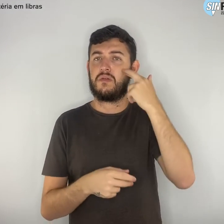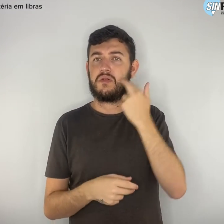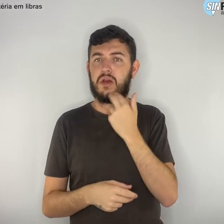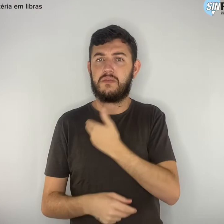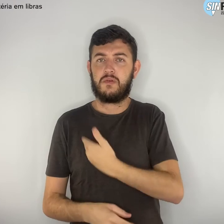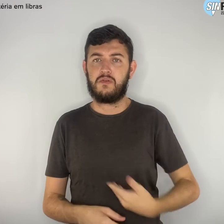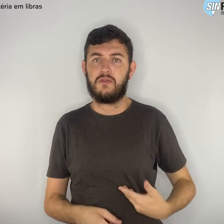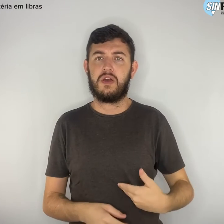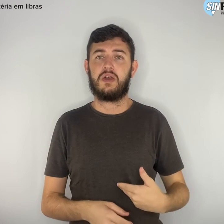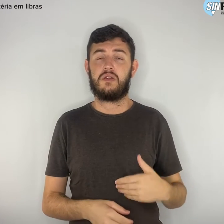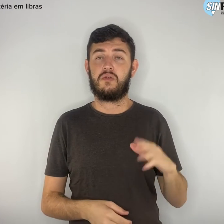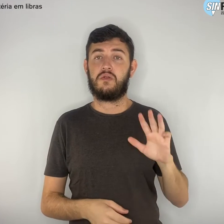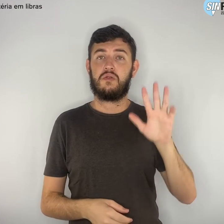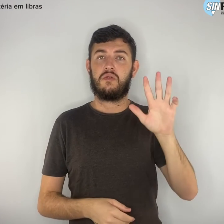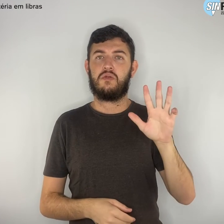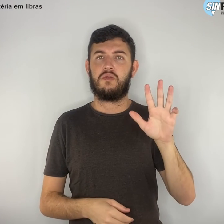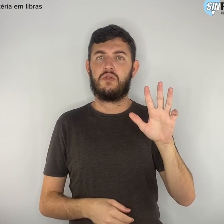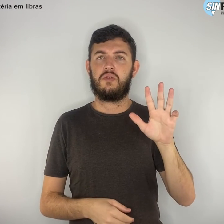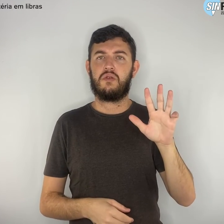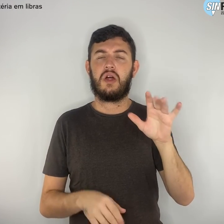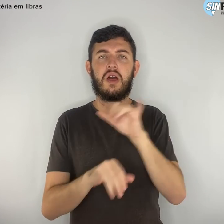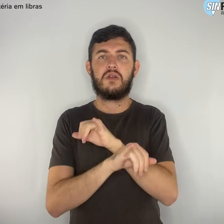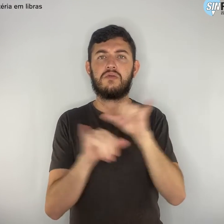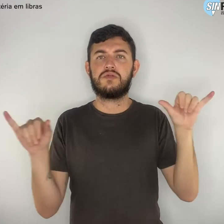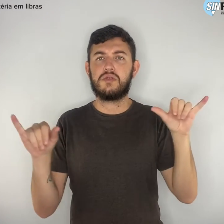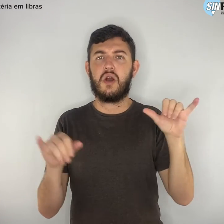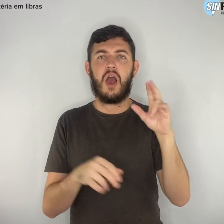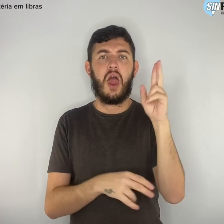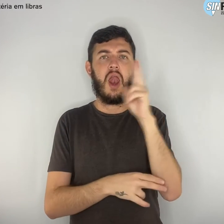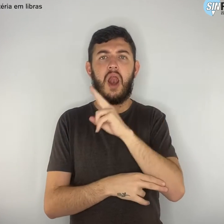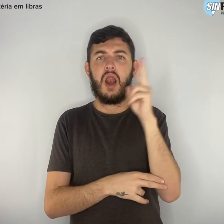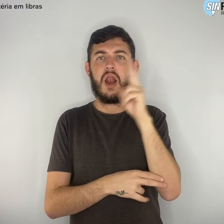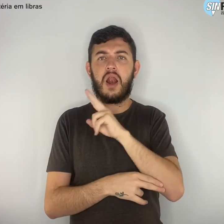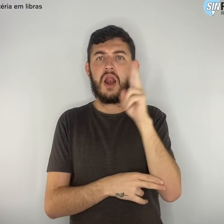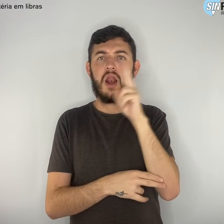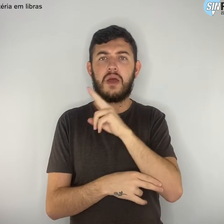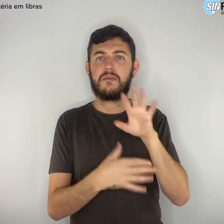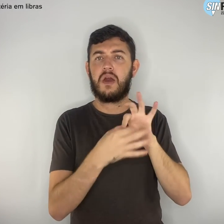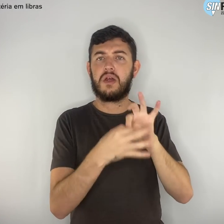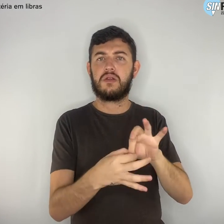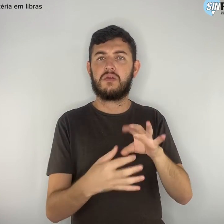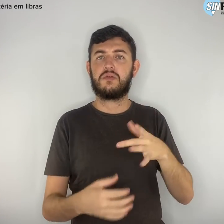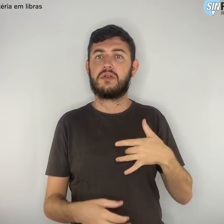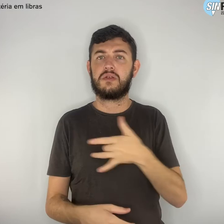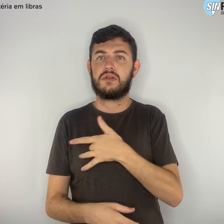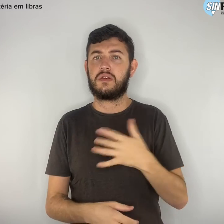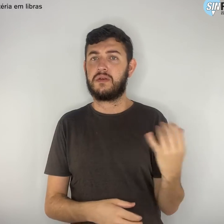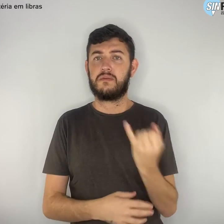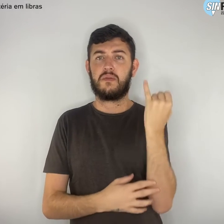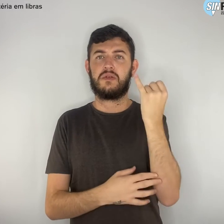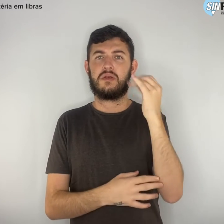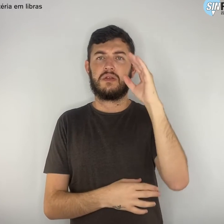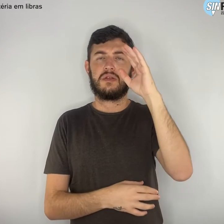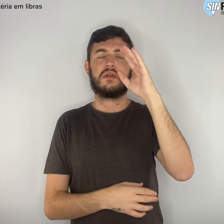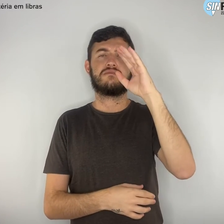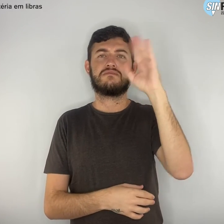Lula decretou estado de emergência em saúde de importância nacional no território.